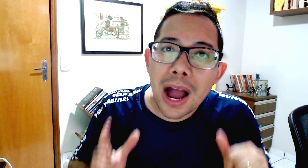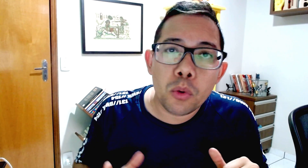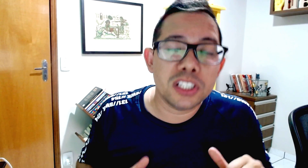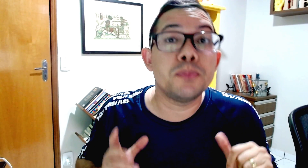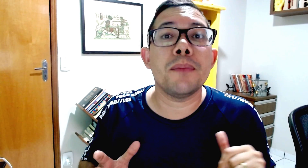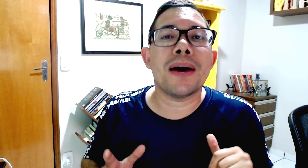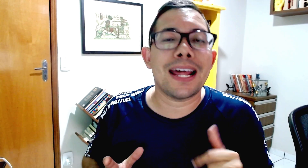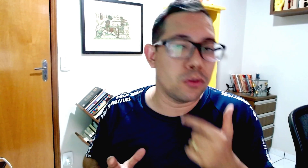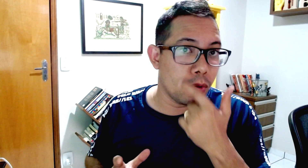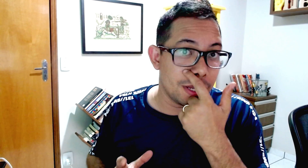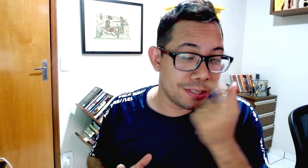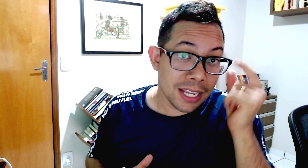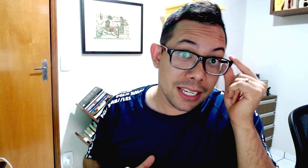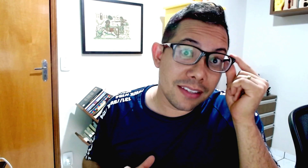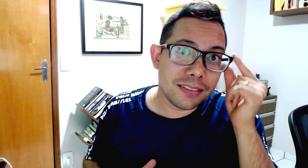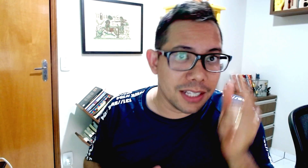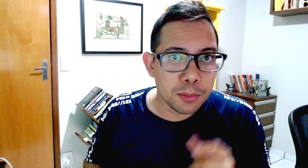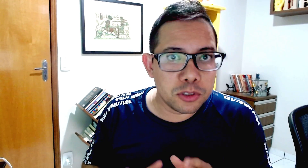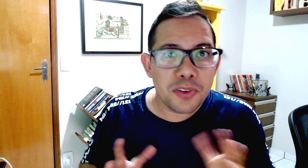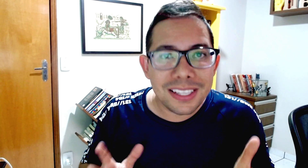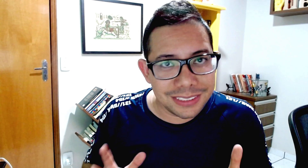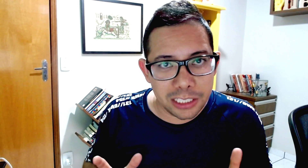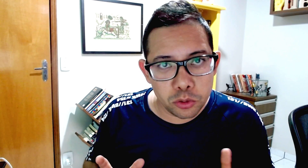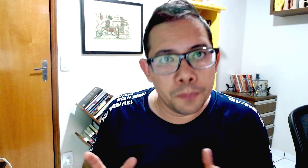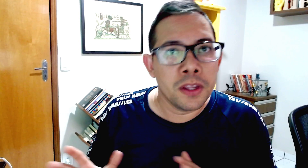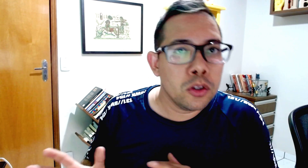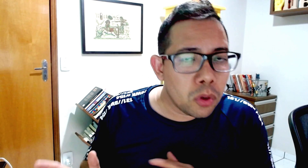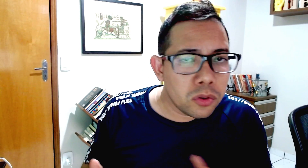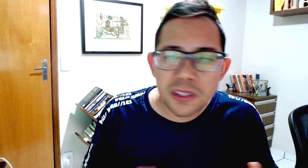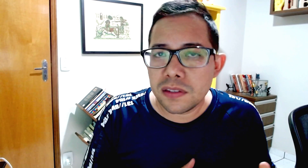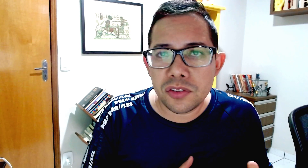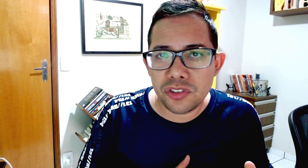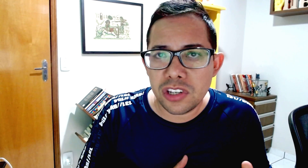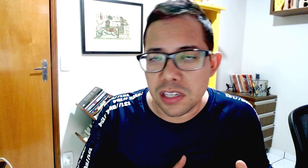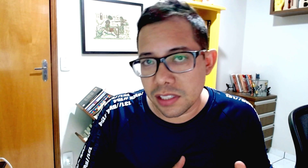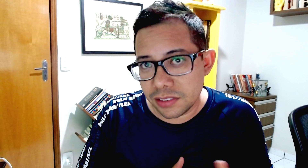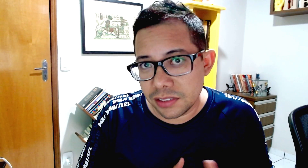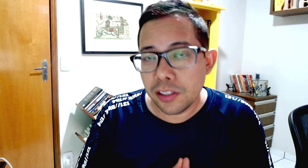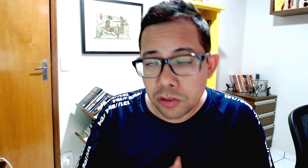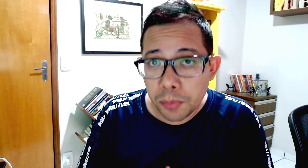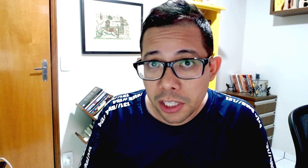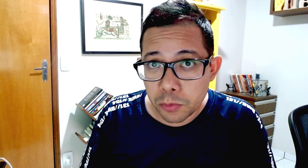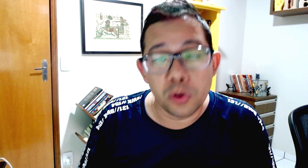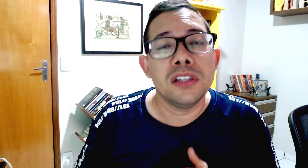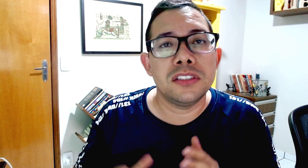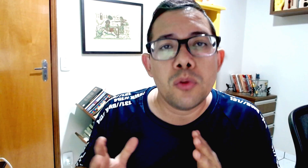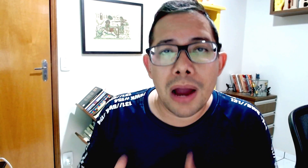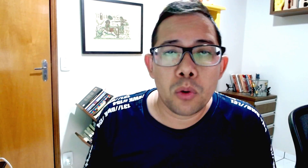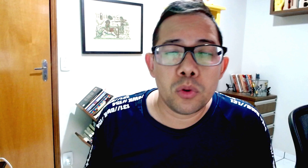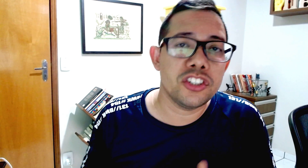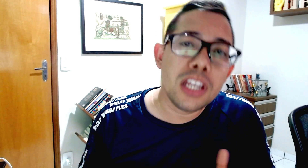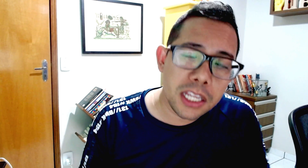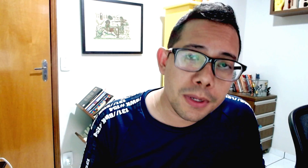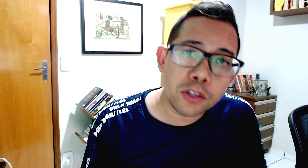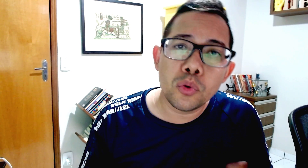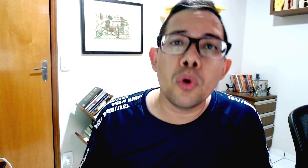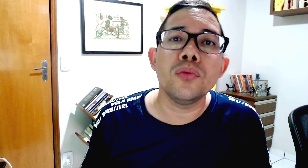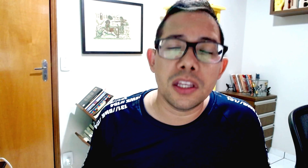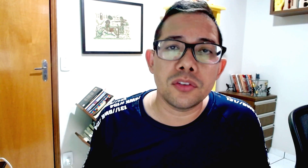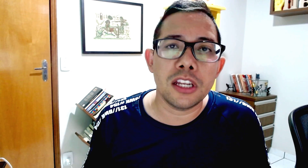aulas preparatórias que estamos fazendo todos esses dias. Isso mesmo, são aulas de Libras no contexto